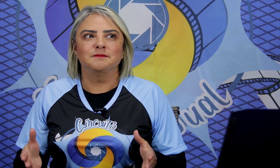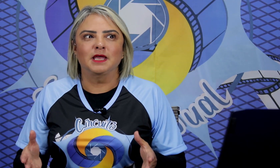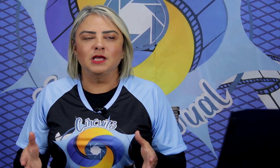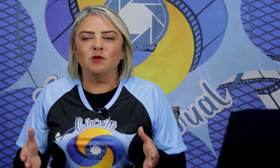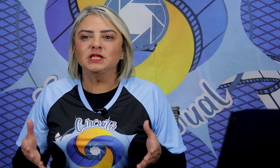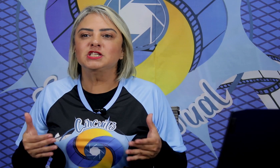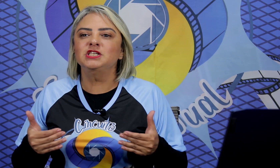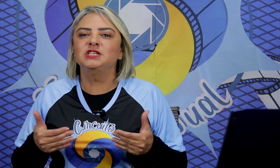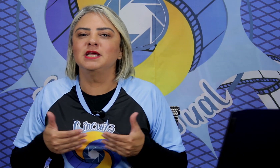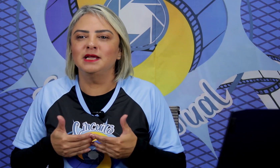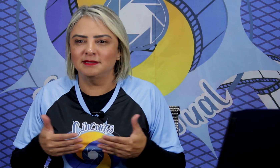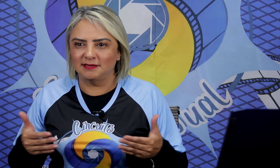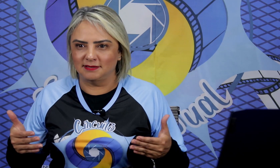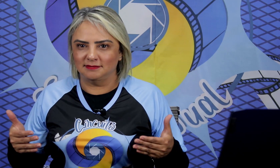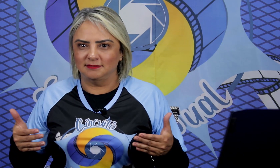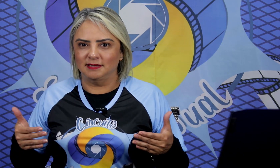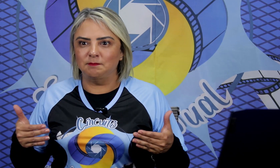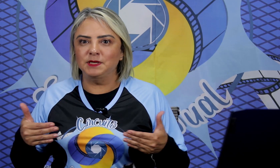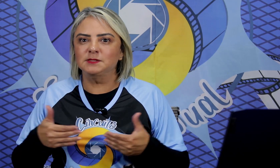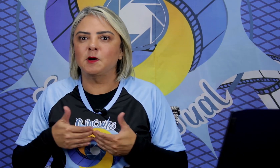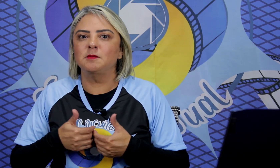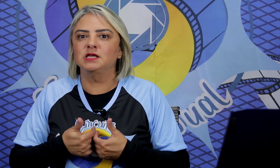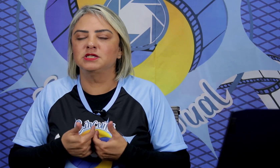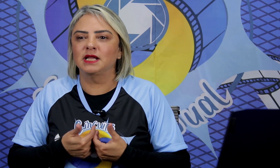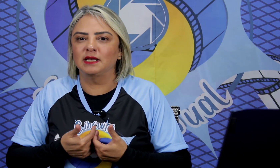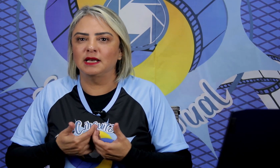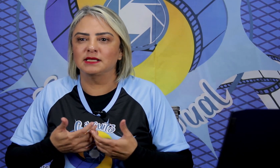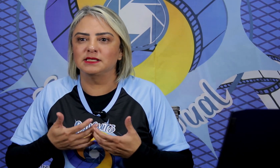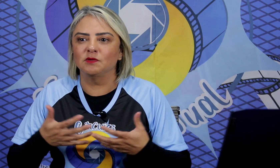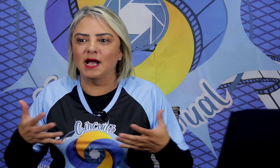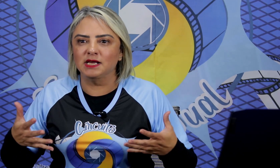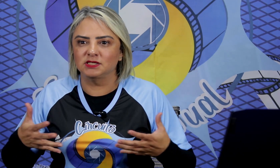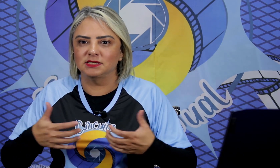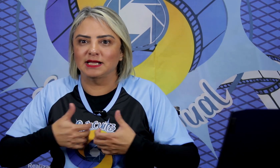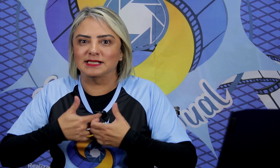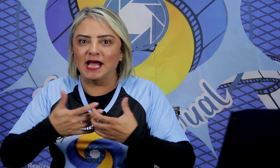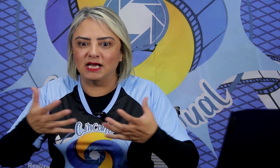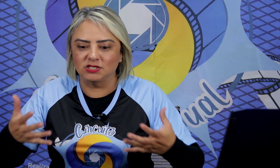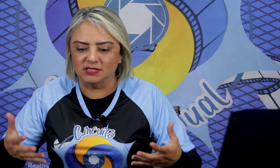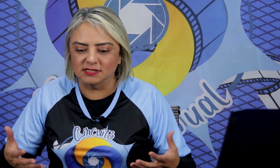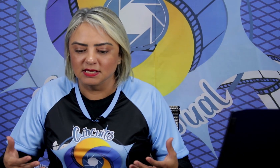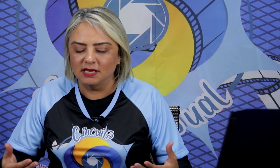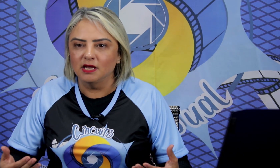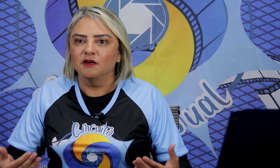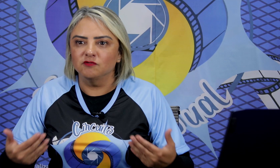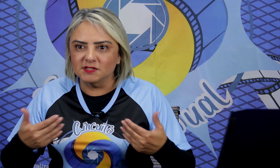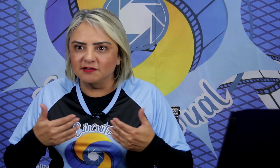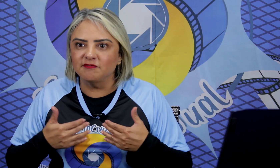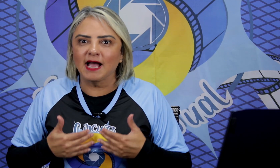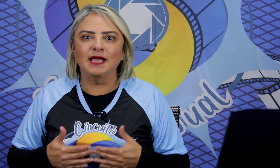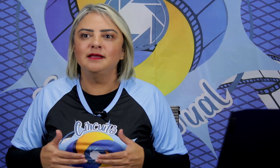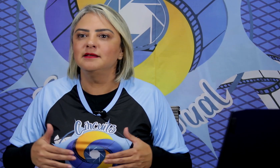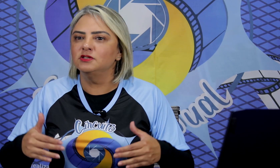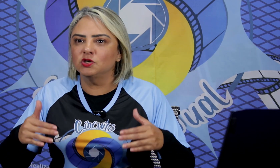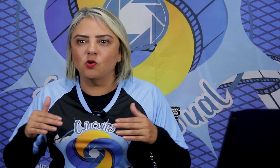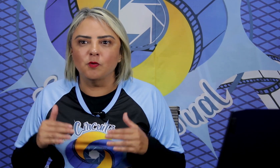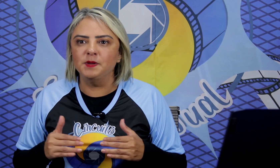E quando a gente entra, né, principalmente nas linguagens, nas artes, você vai de corpo e